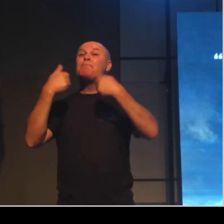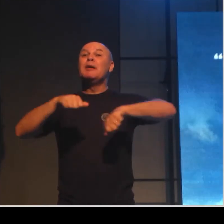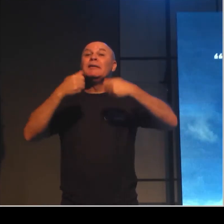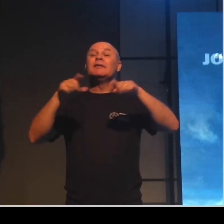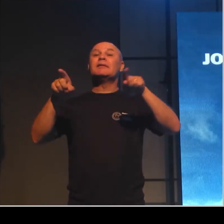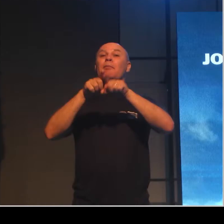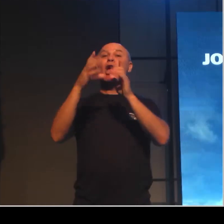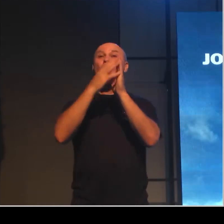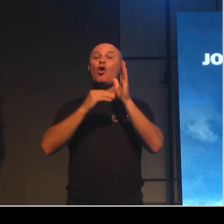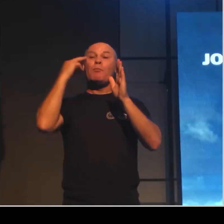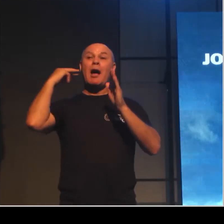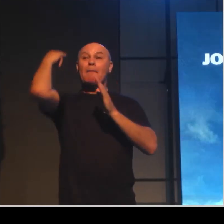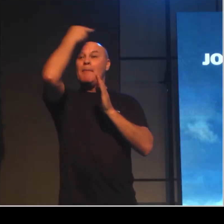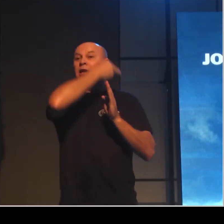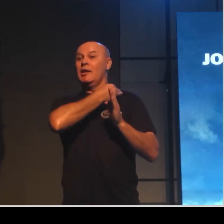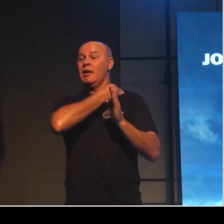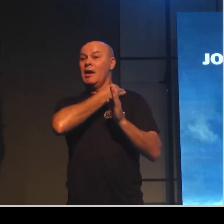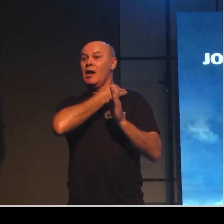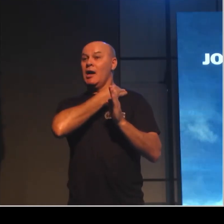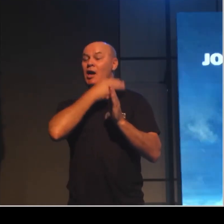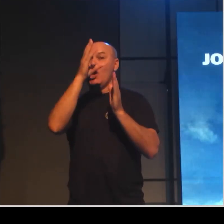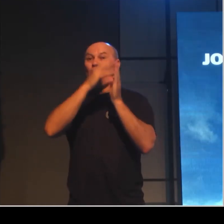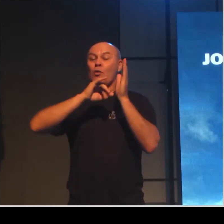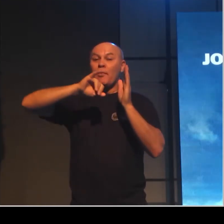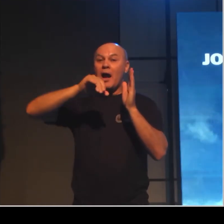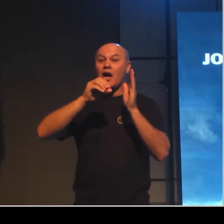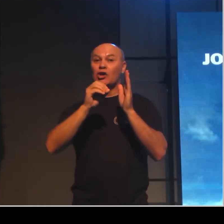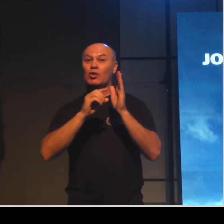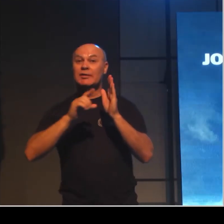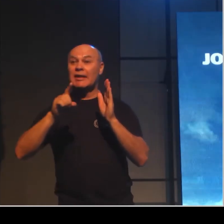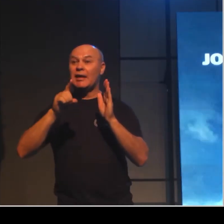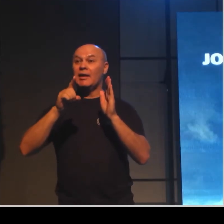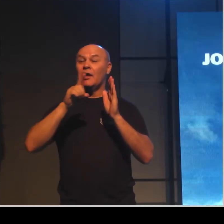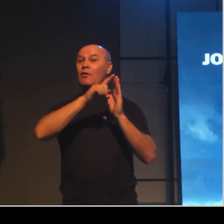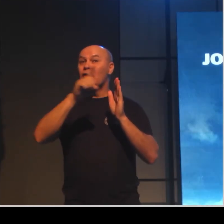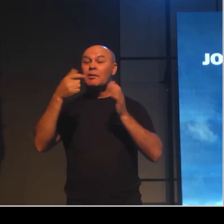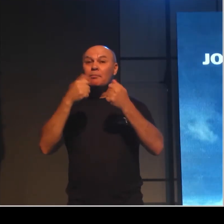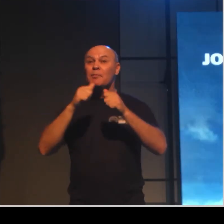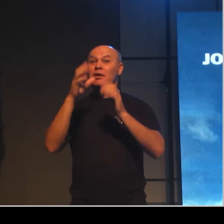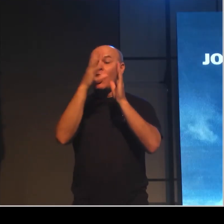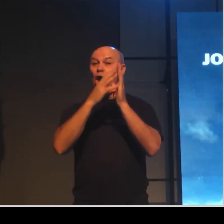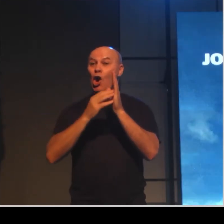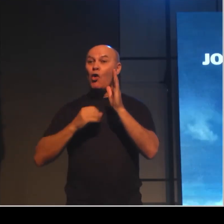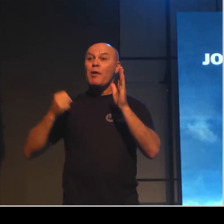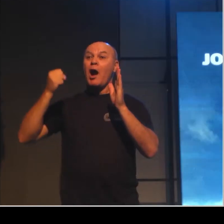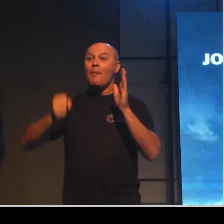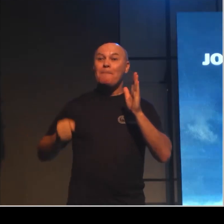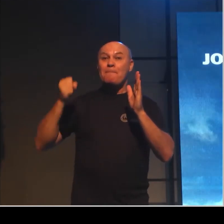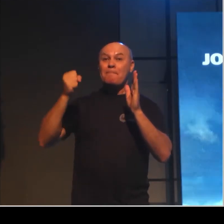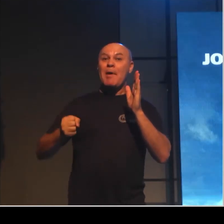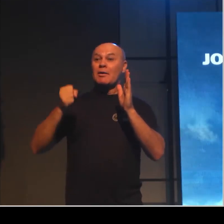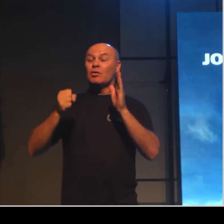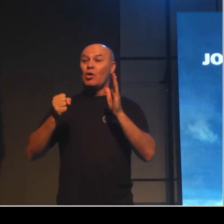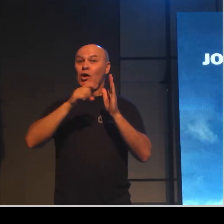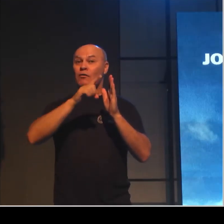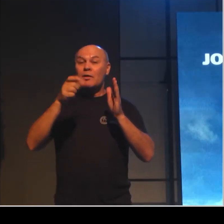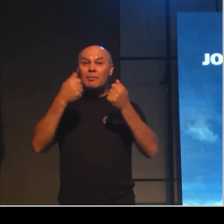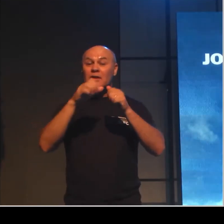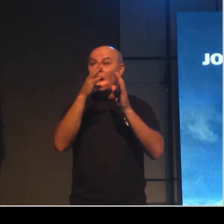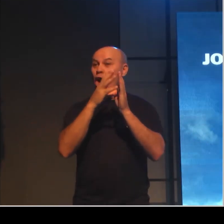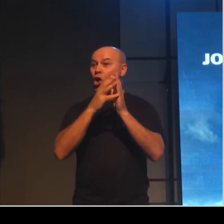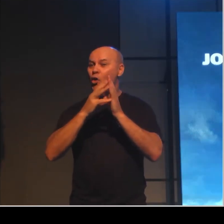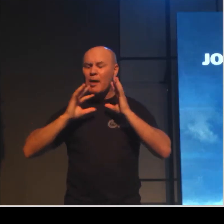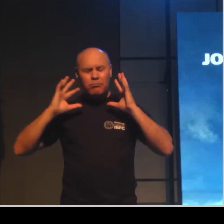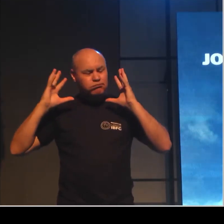que José fez, o que os pastores fizeram e o que os magos fizeram. Vamos começar